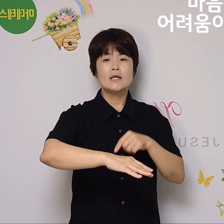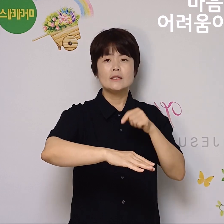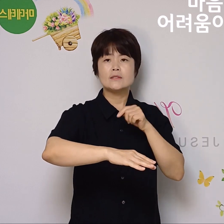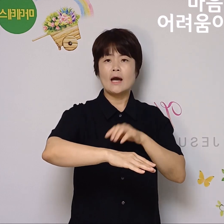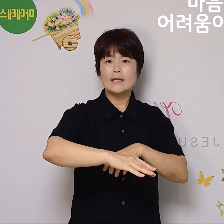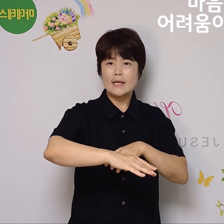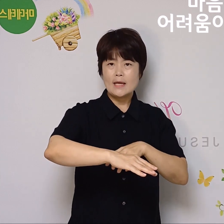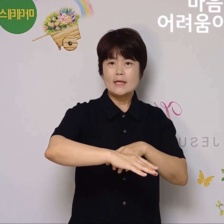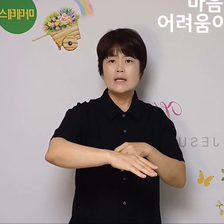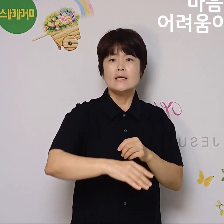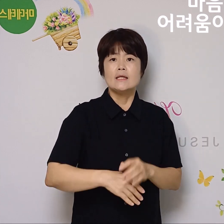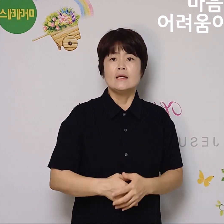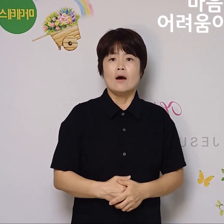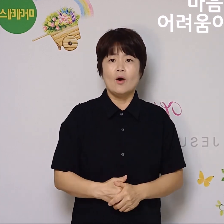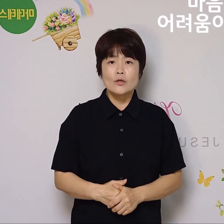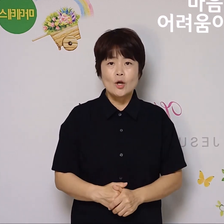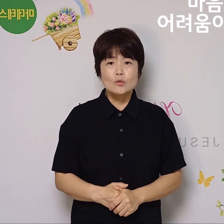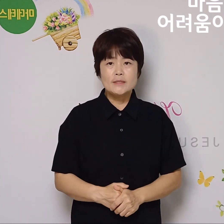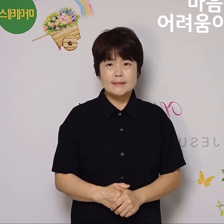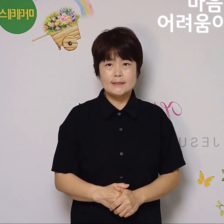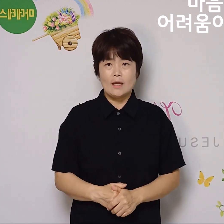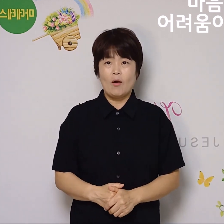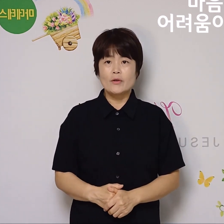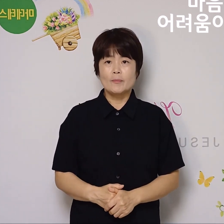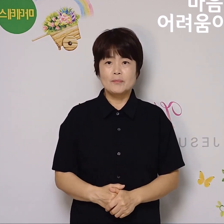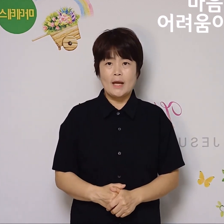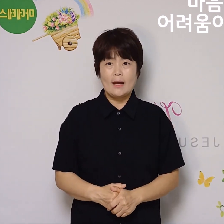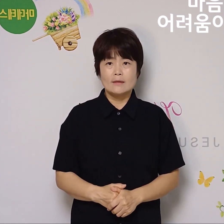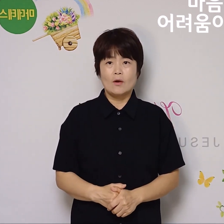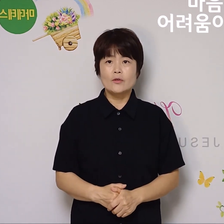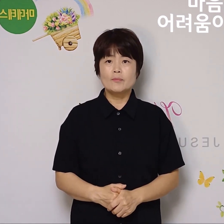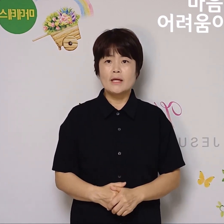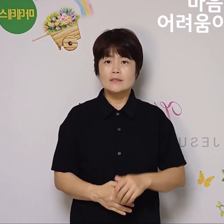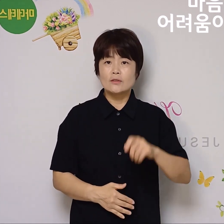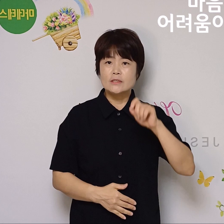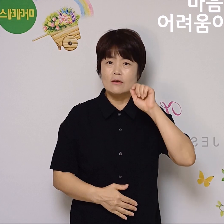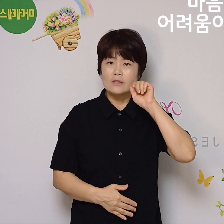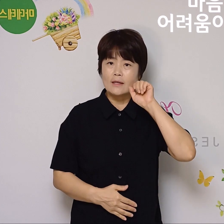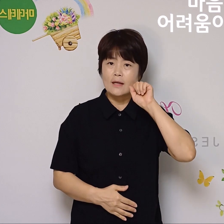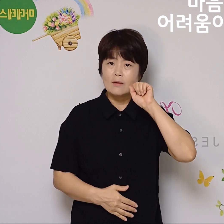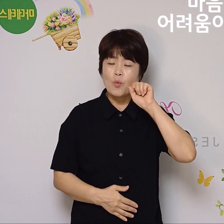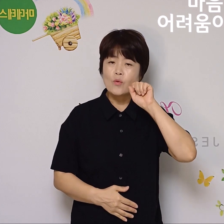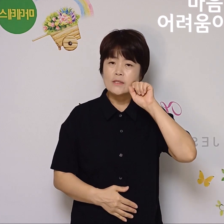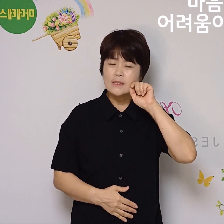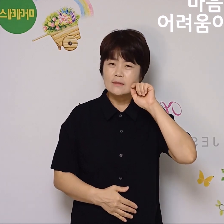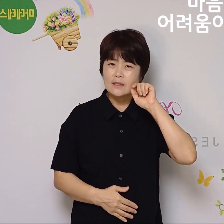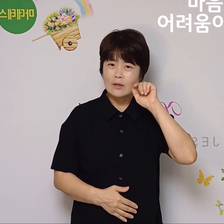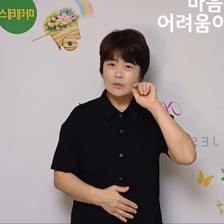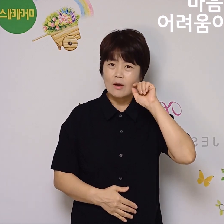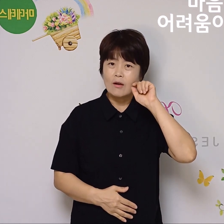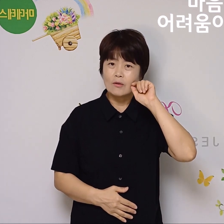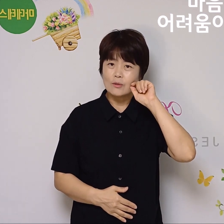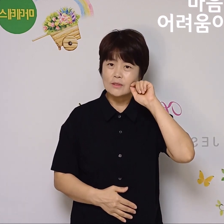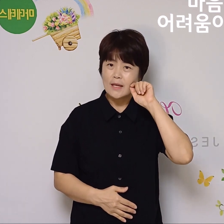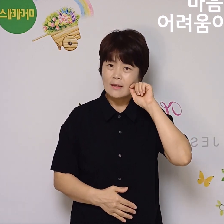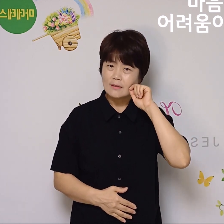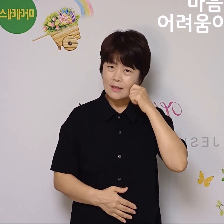그래서 안에 어려움이 있을 때 어렵다는 거는요. 약간 볼을 이렇게 우리가 어려울 때 약간